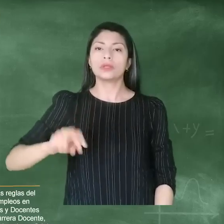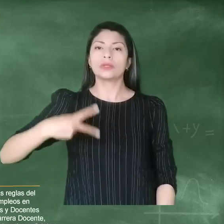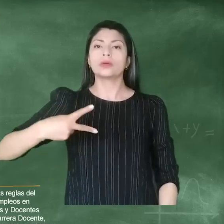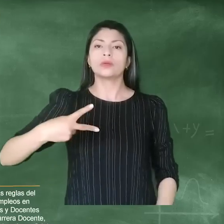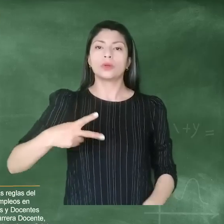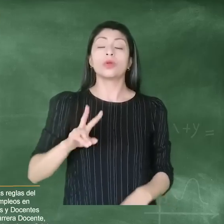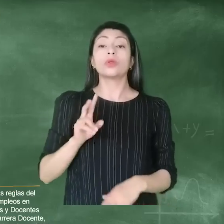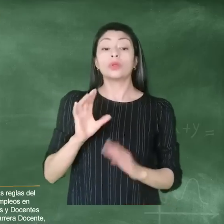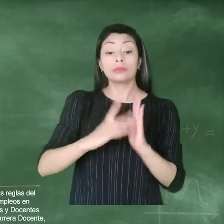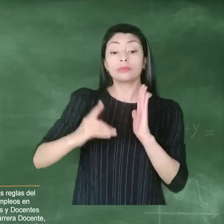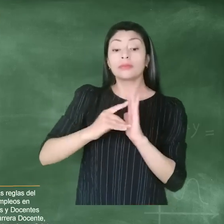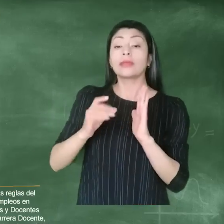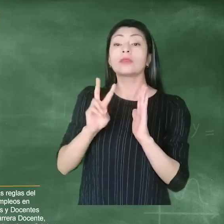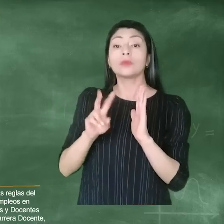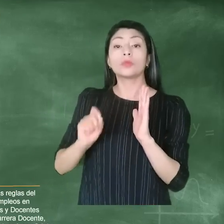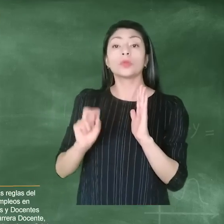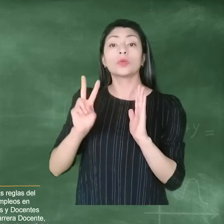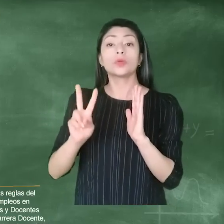del artículo